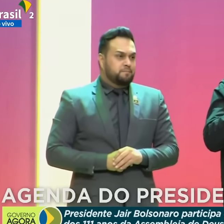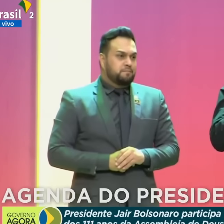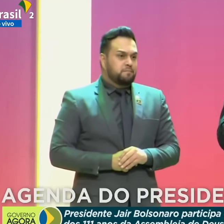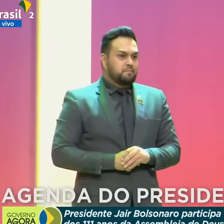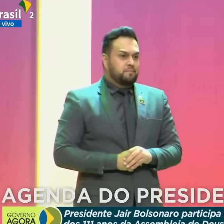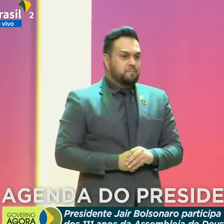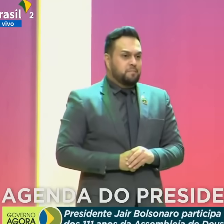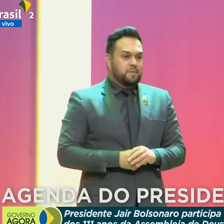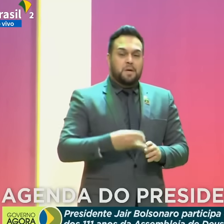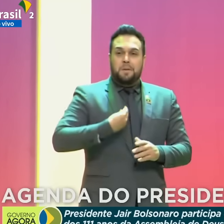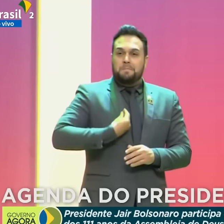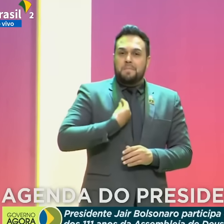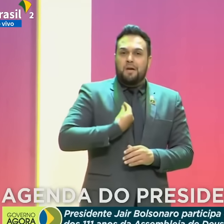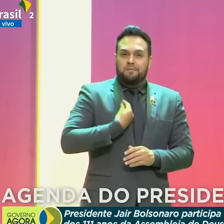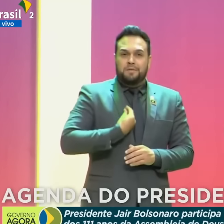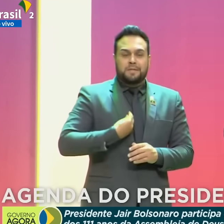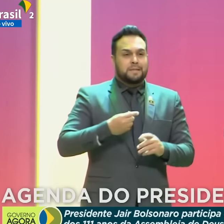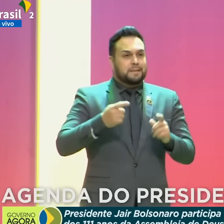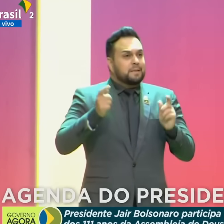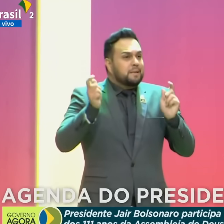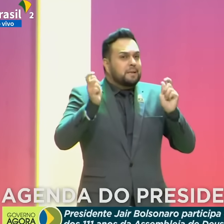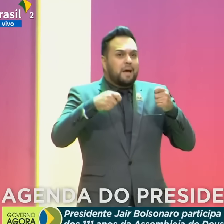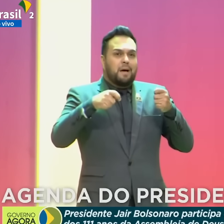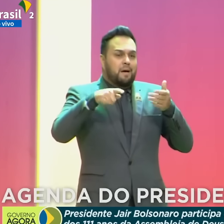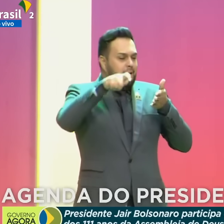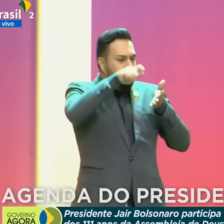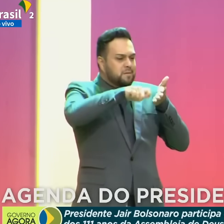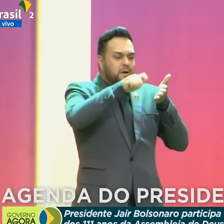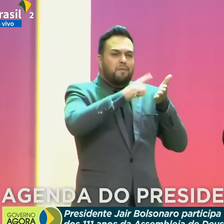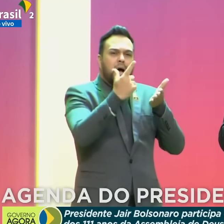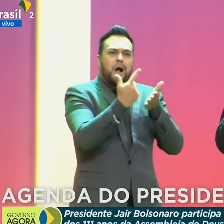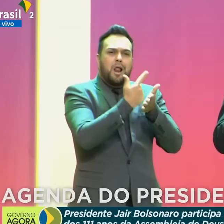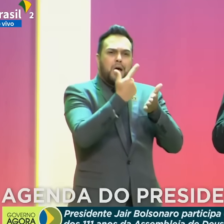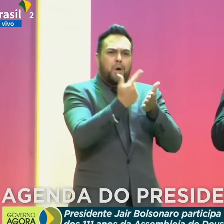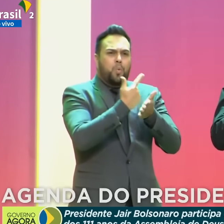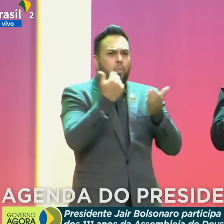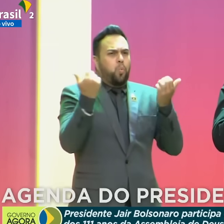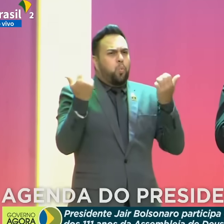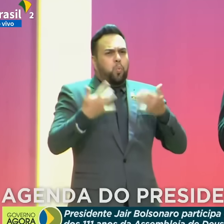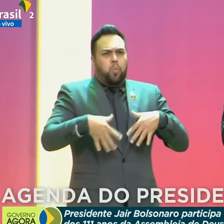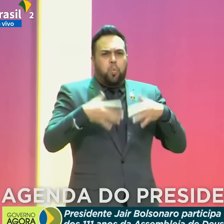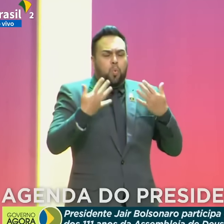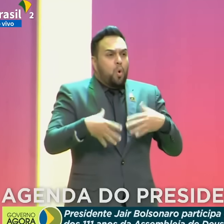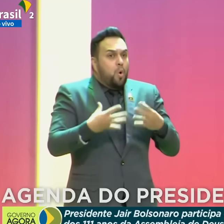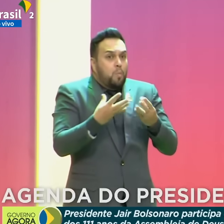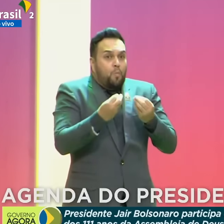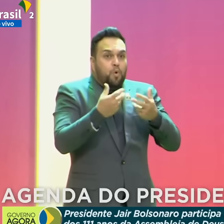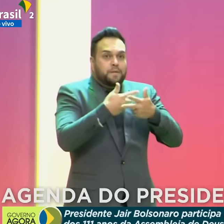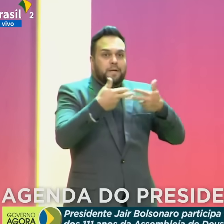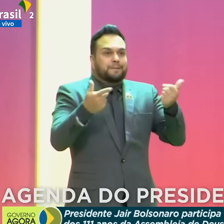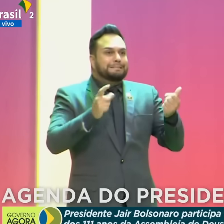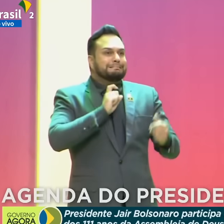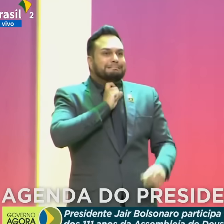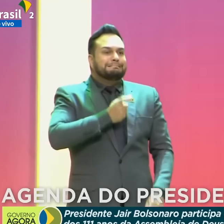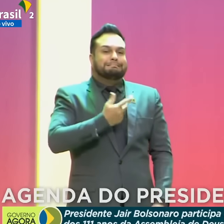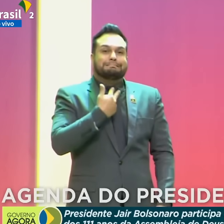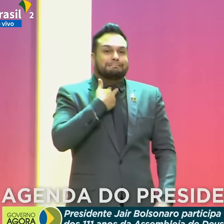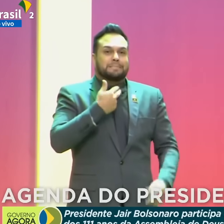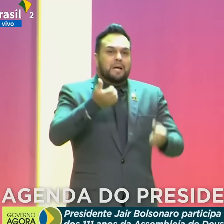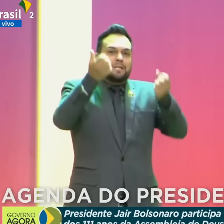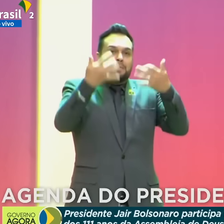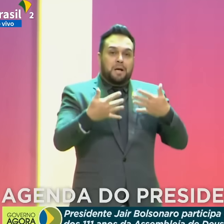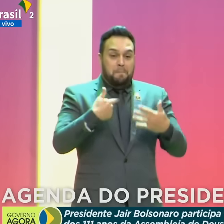daria para compor um livro de muitas coisas inexplicáveis. Até mesmo meu